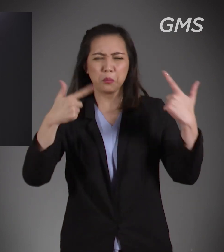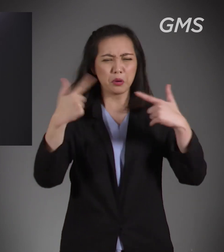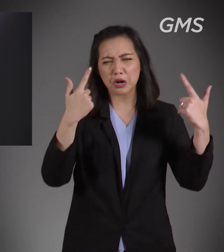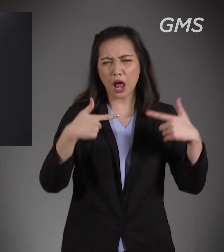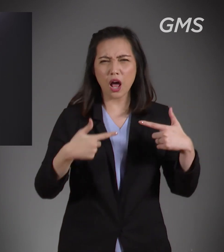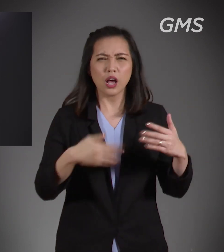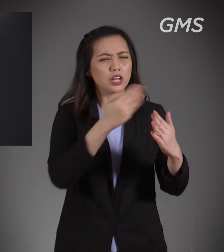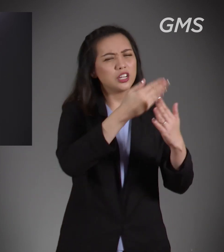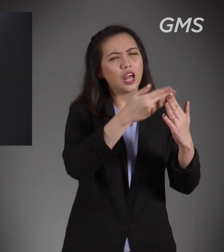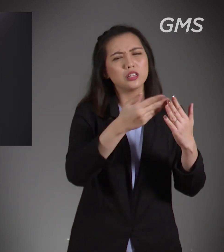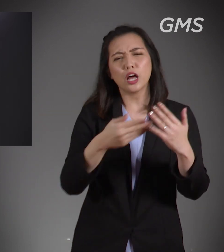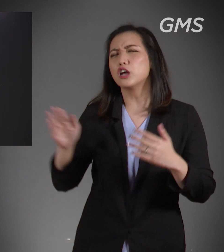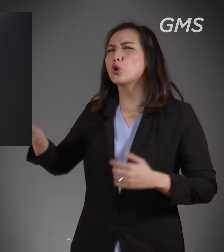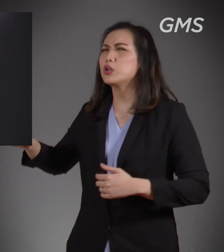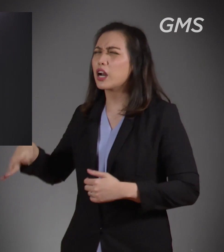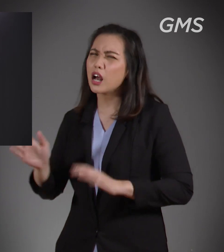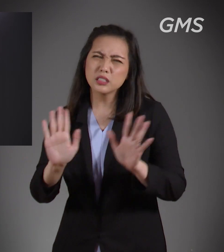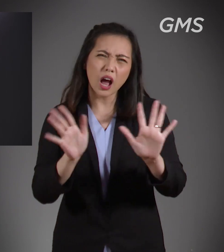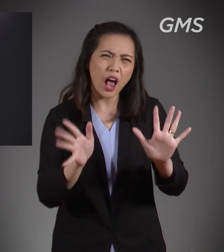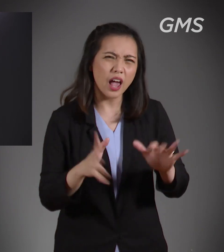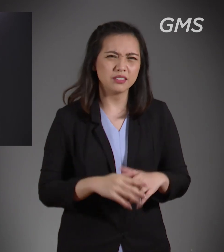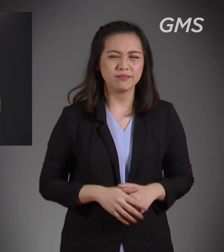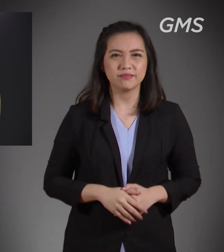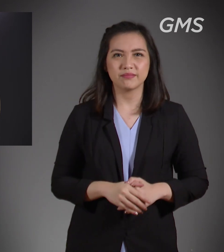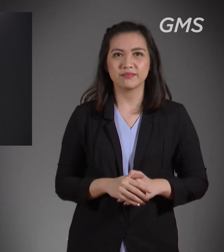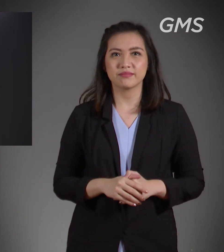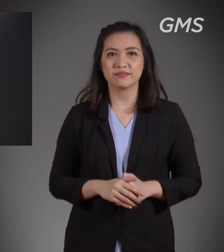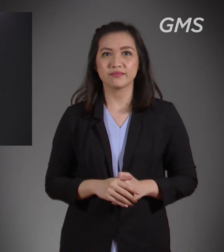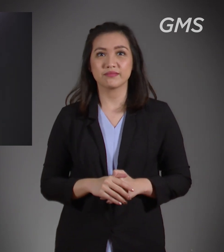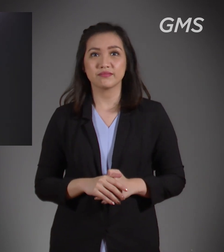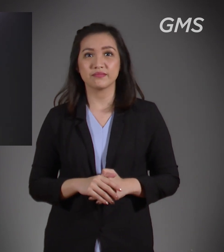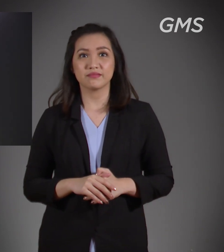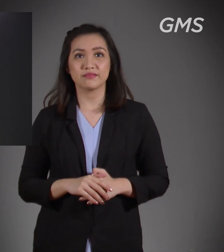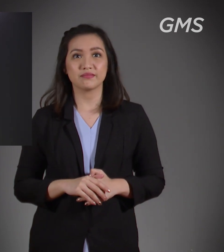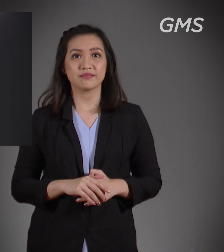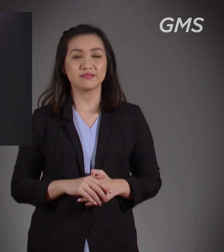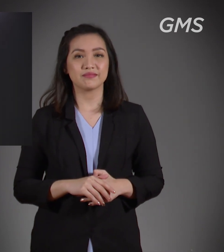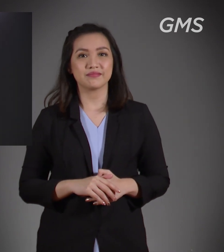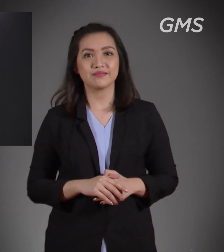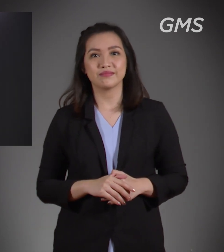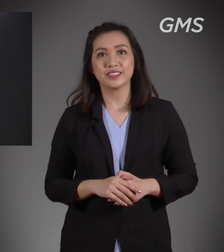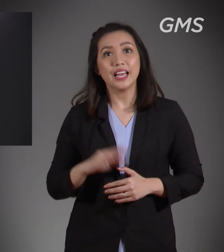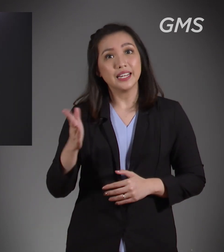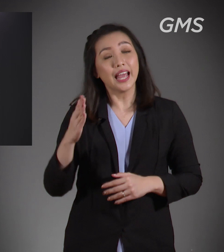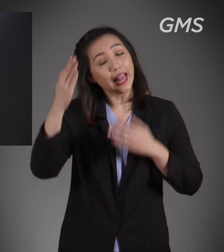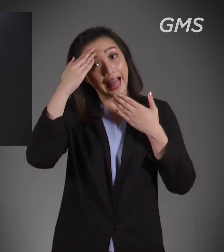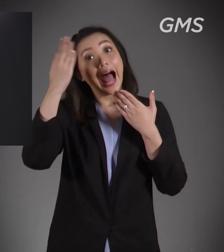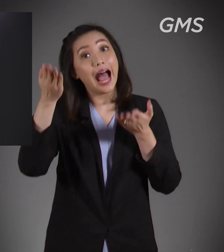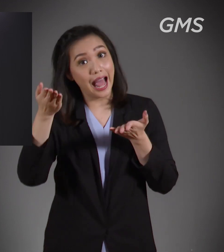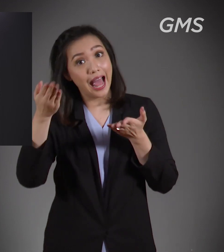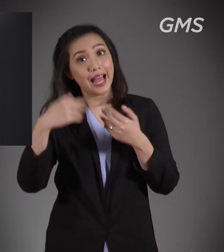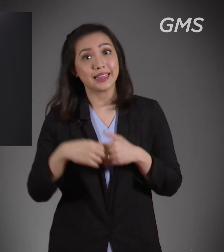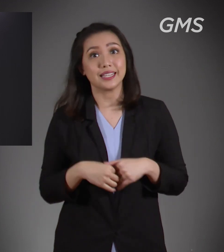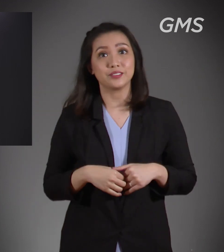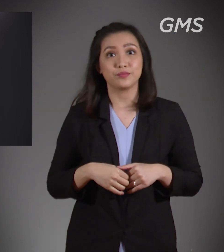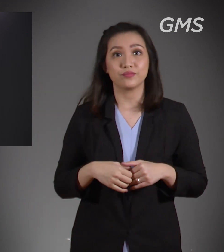dengan Nabi. Nabi beritahu sama dia, jangan lawan. Dia nurut. Lalu yang dia lakukan sebenarnya benar. Sebelumnya kita baca di ayat pertama